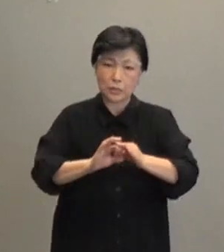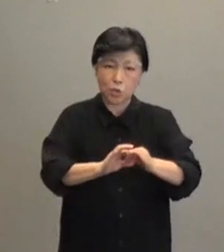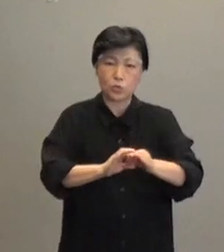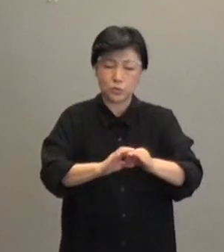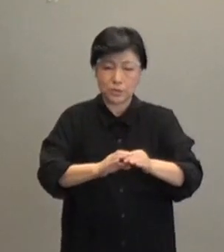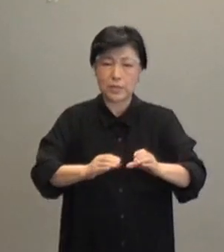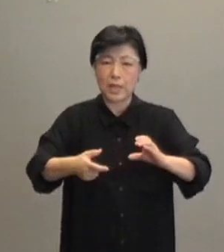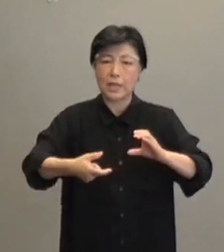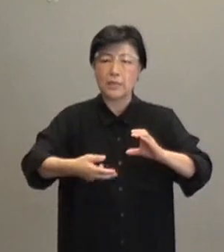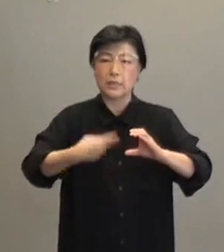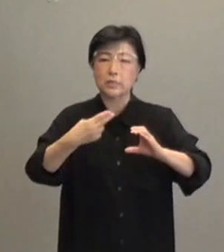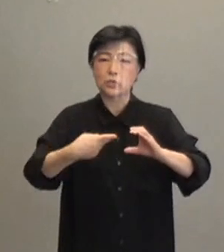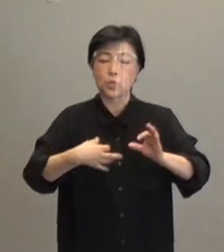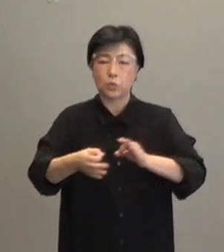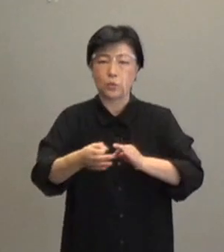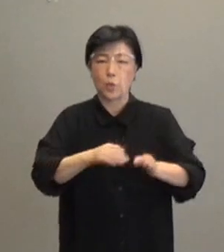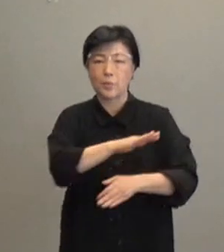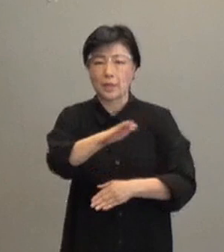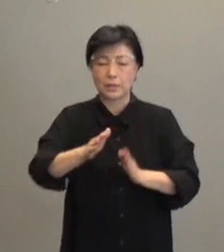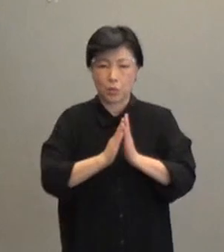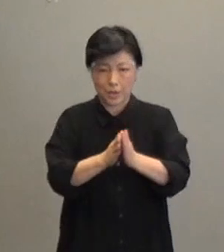方にはお願いをしたいというふうに考えています。